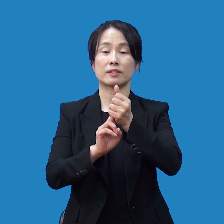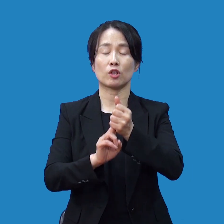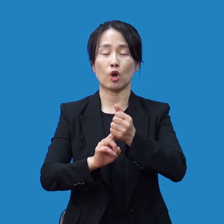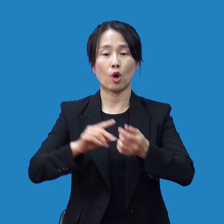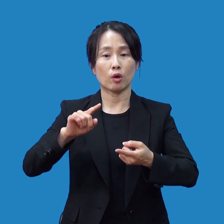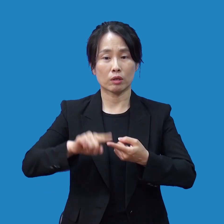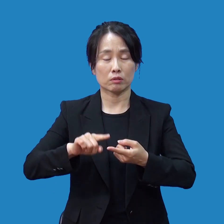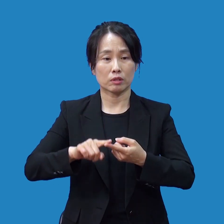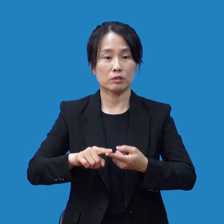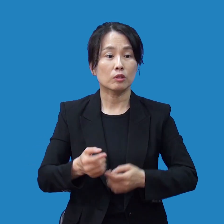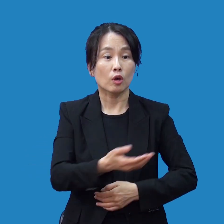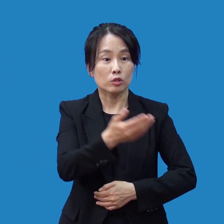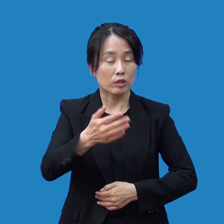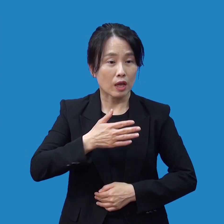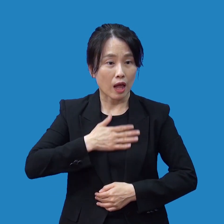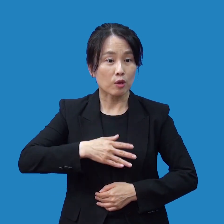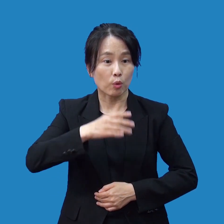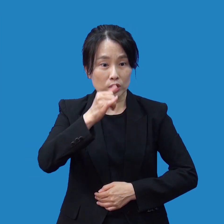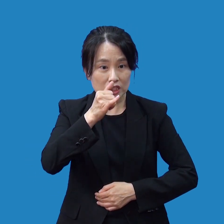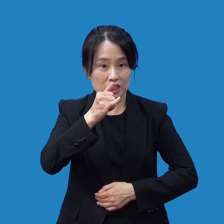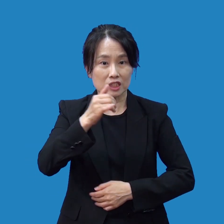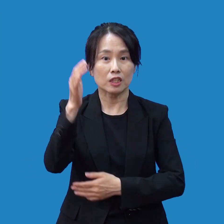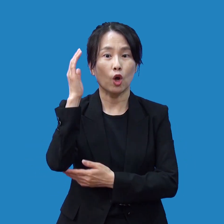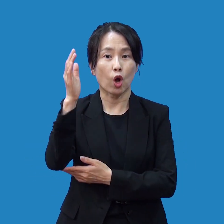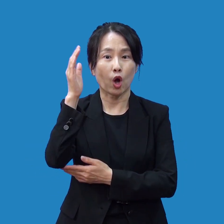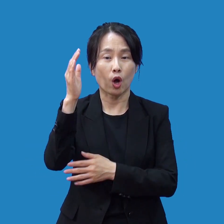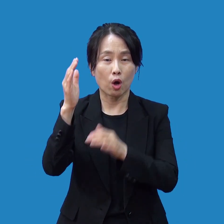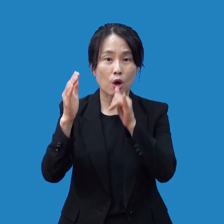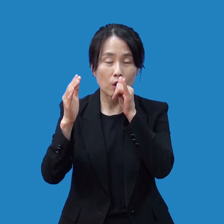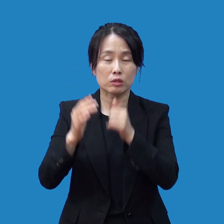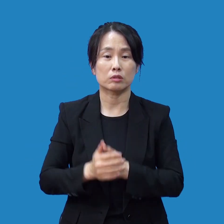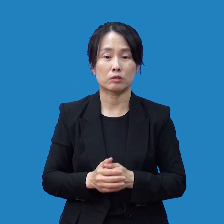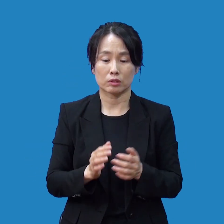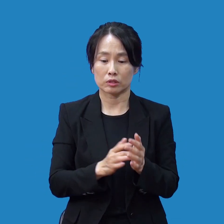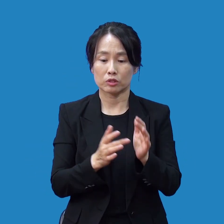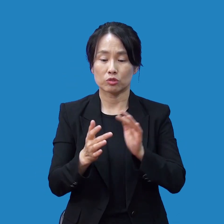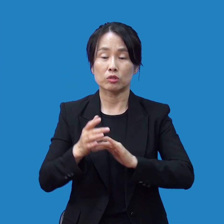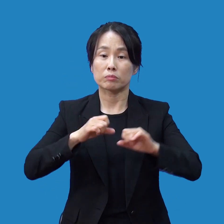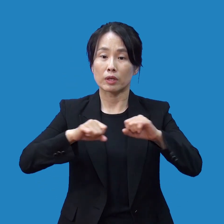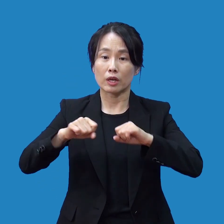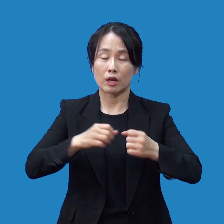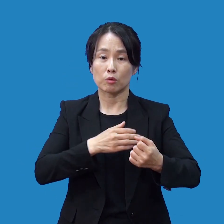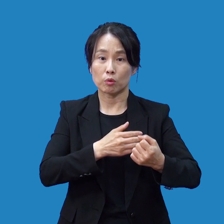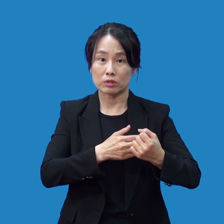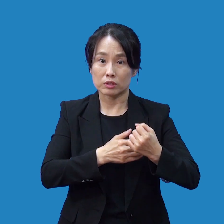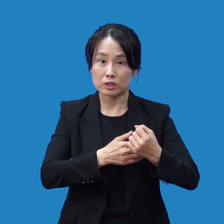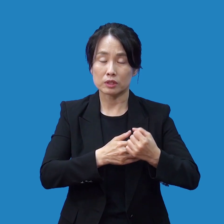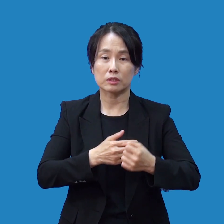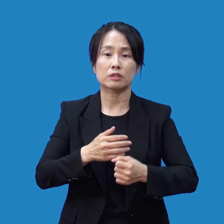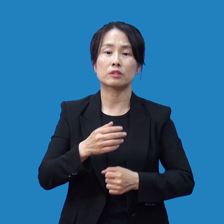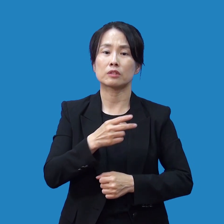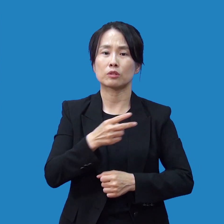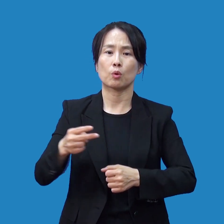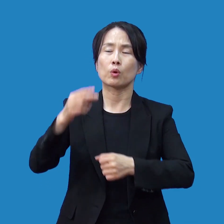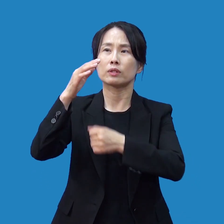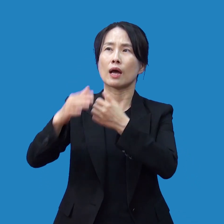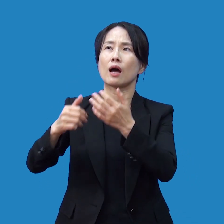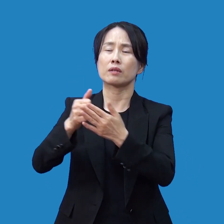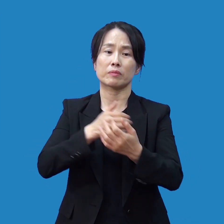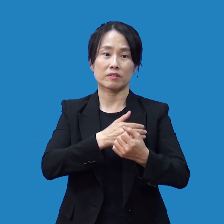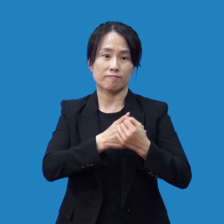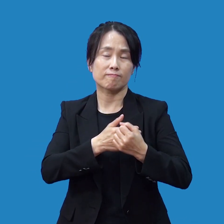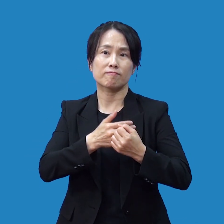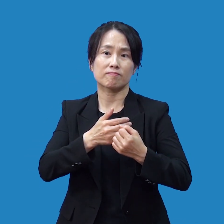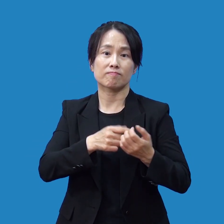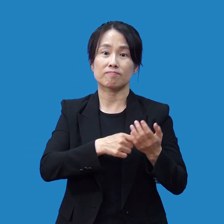사람들은 당연히 압니다. 근데 예수님께서 행하신 그 권능, 이것은 하나님의 능력이 나타날 이